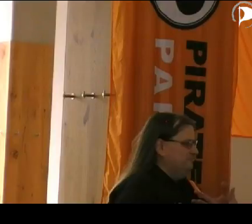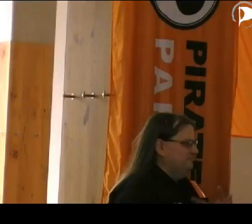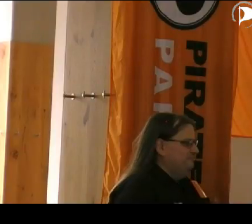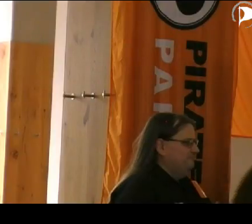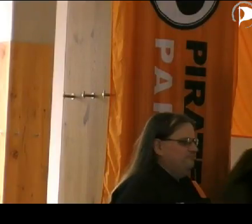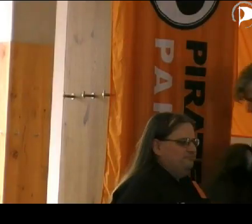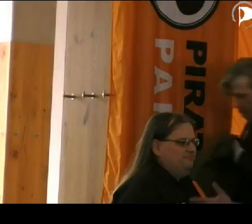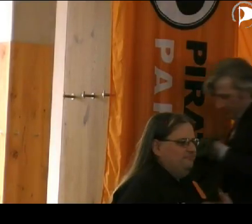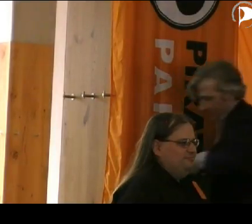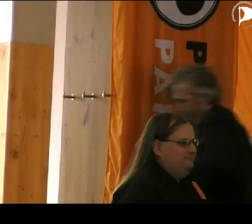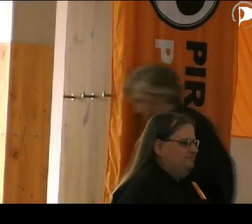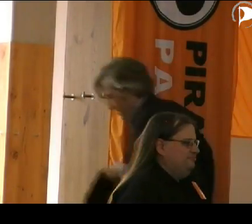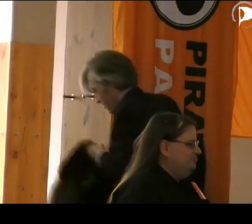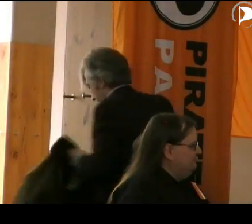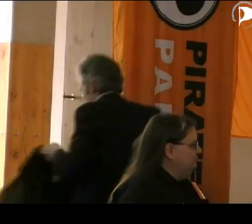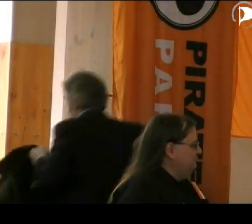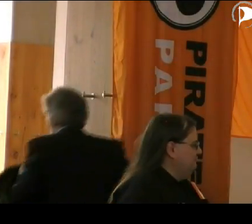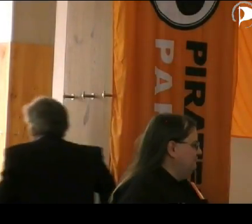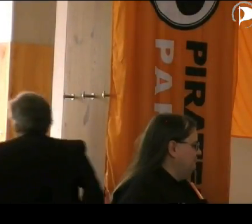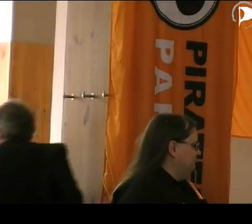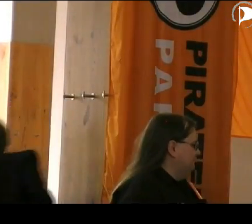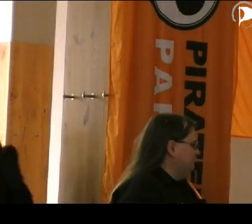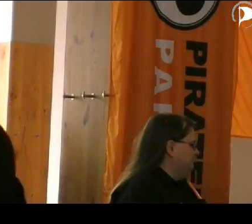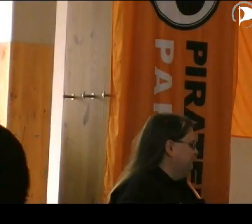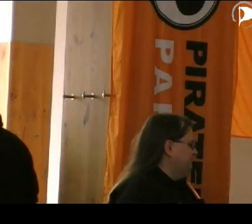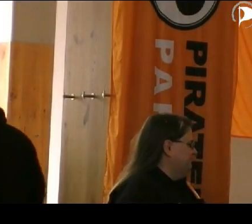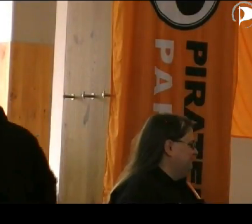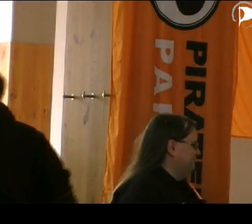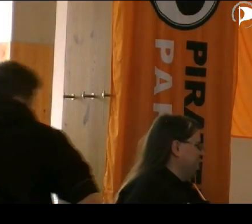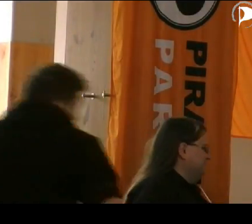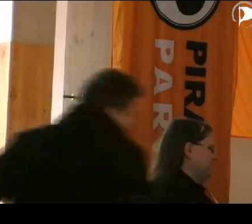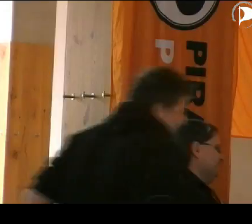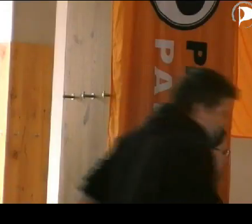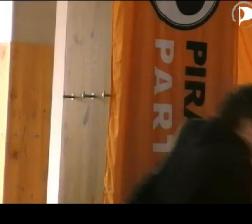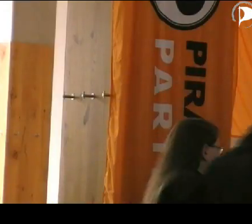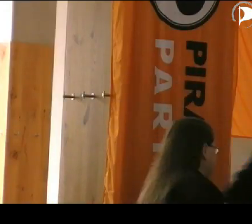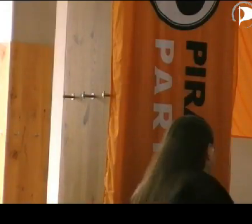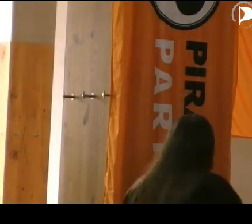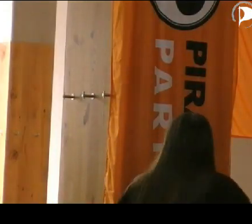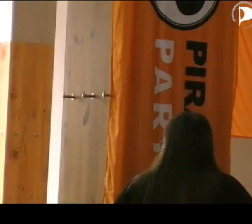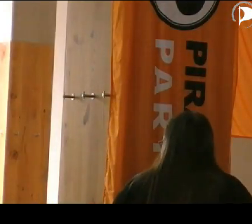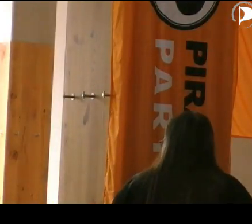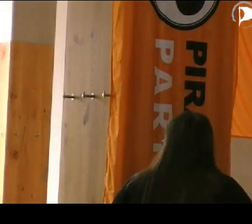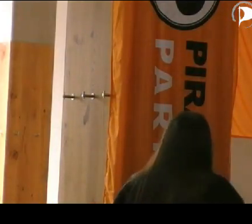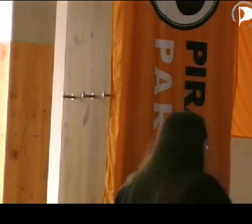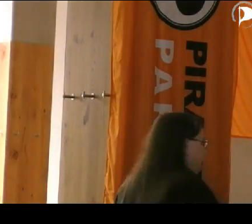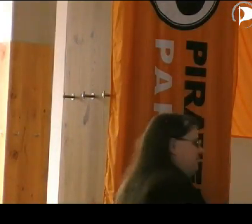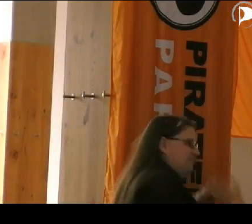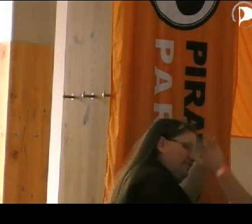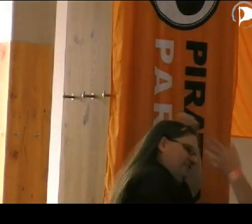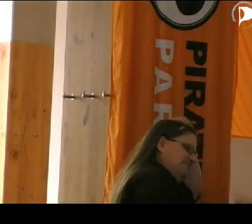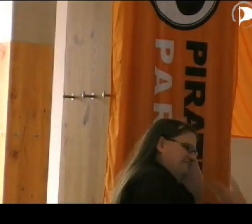also hier meiner braucht sehen was man grossmann 2 im laufe meiner welt entwickelt 25